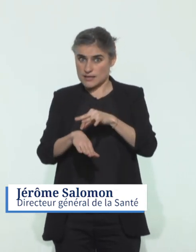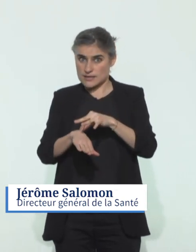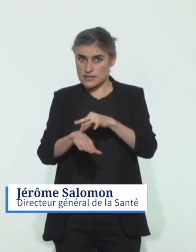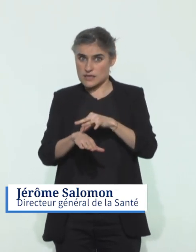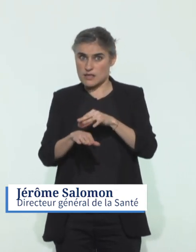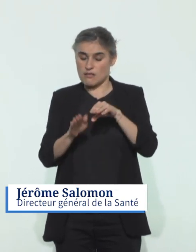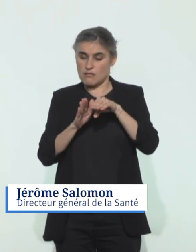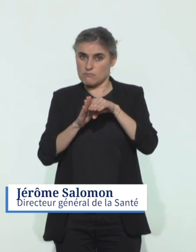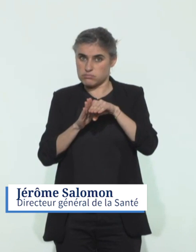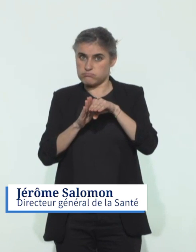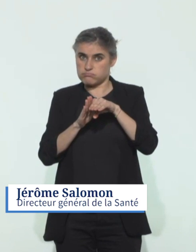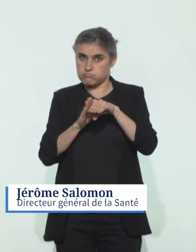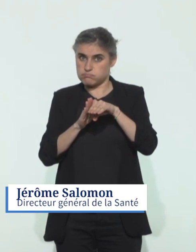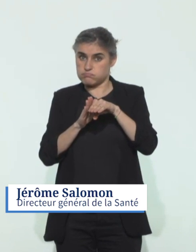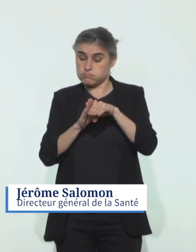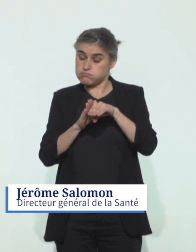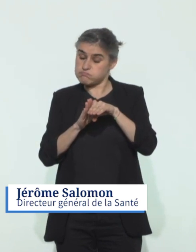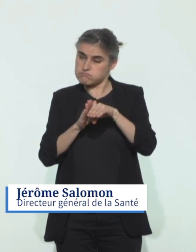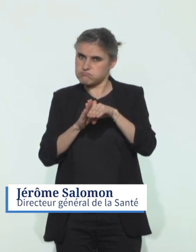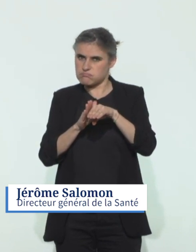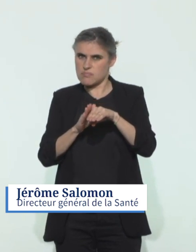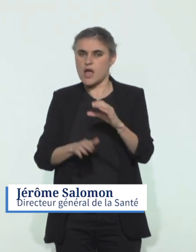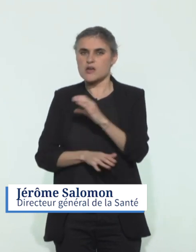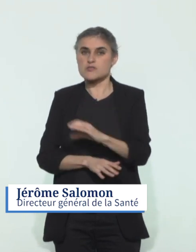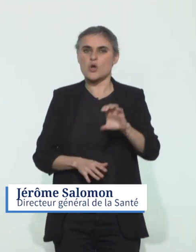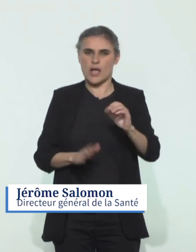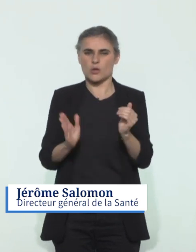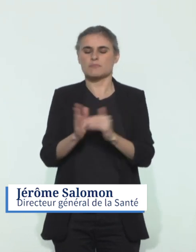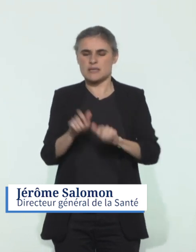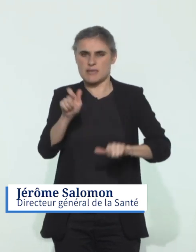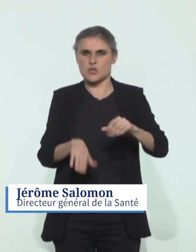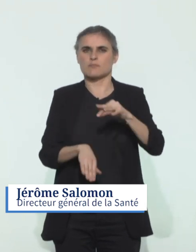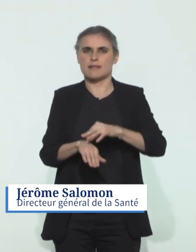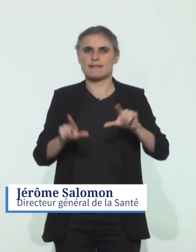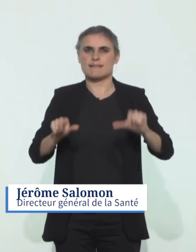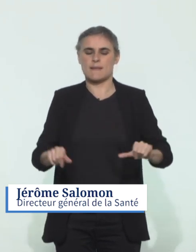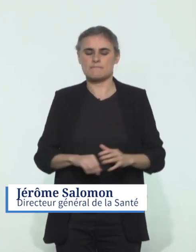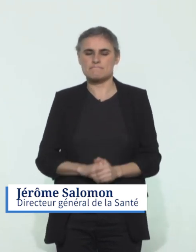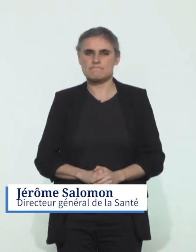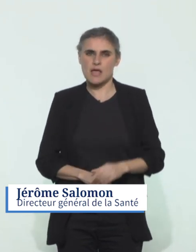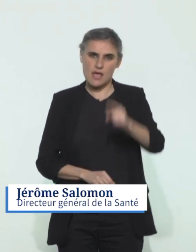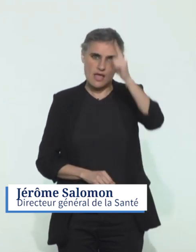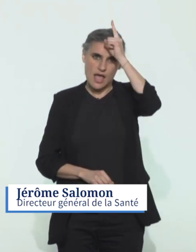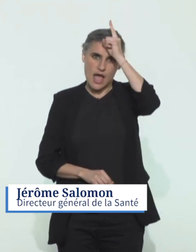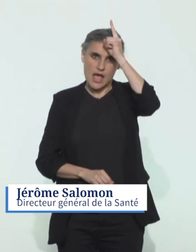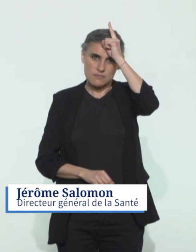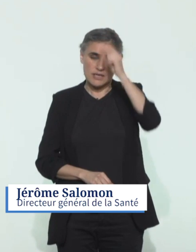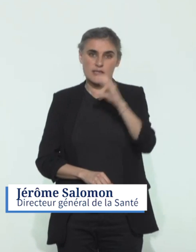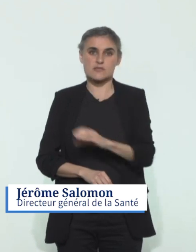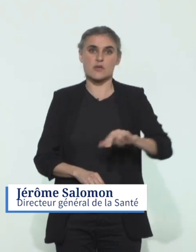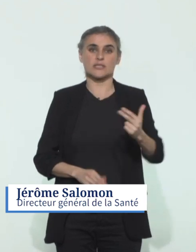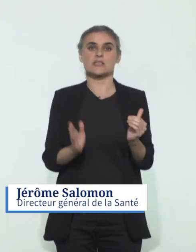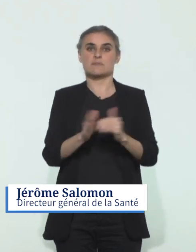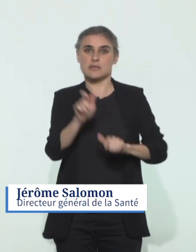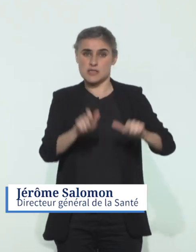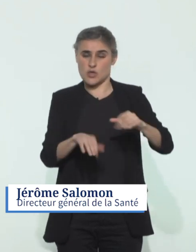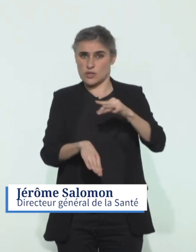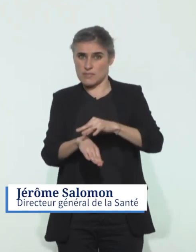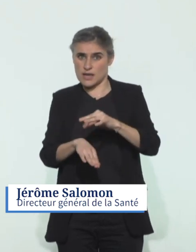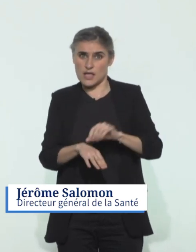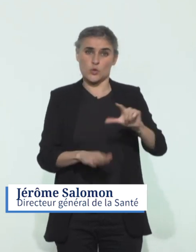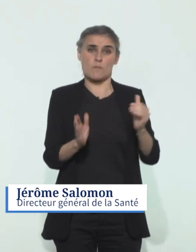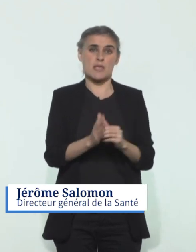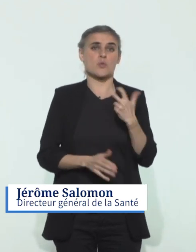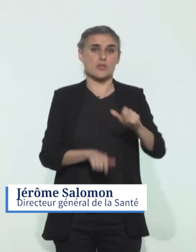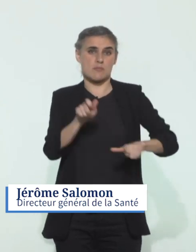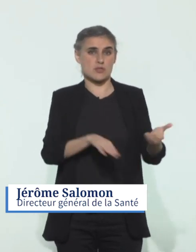très lente régression avec près de 140 000 cas. L'Allemagne a plus de 113 000 cas et plus de 2 300